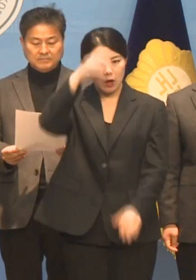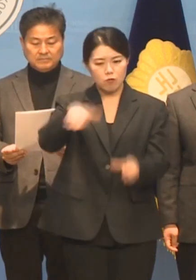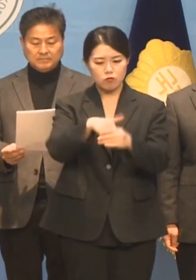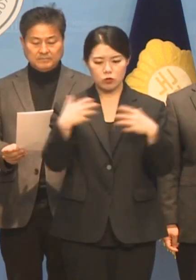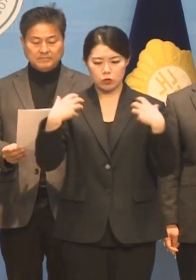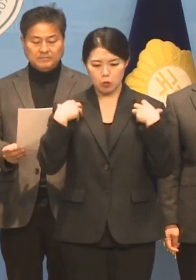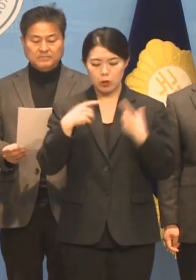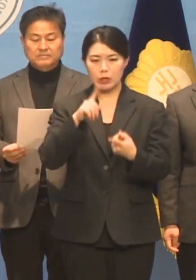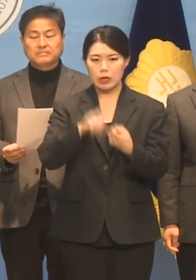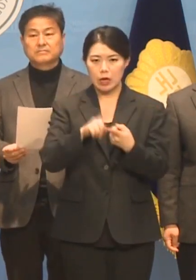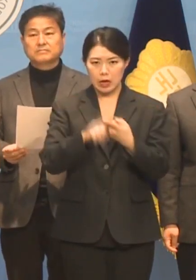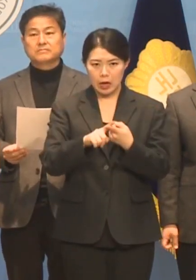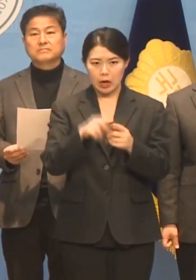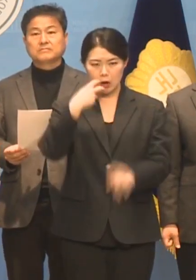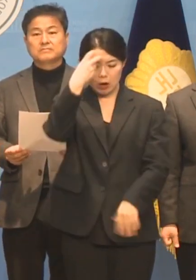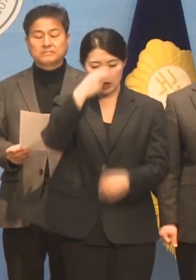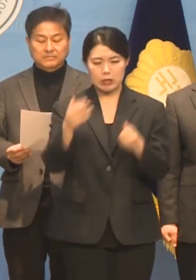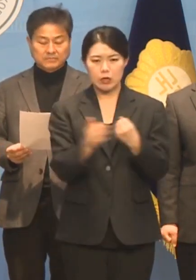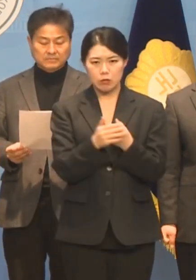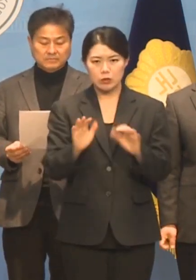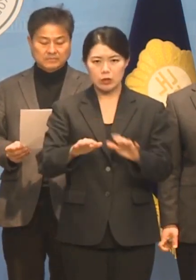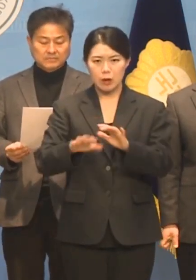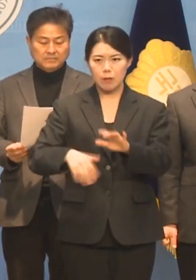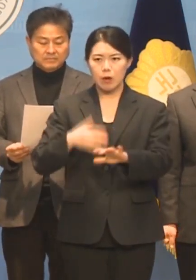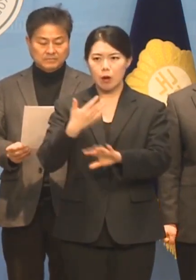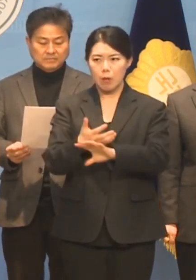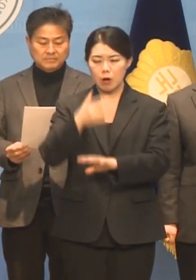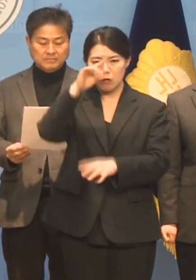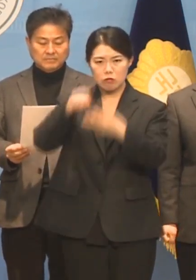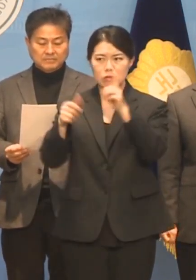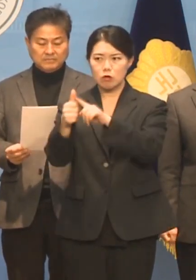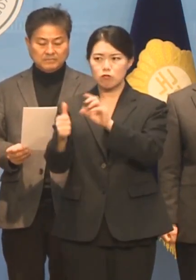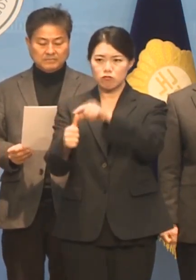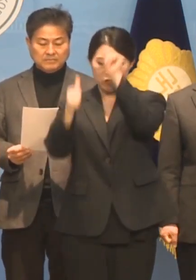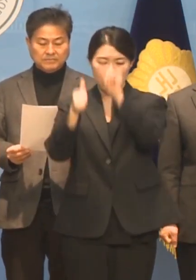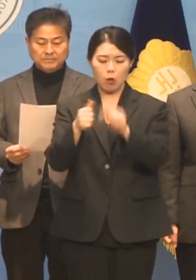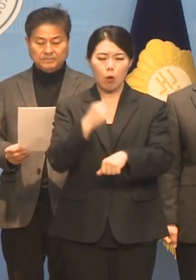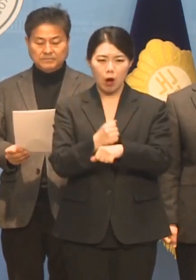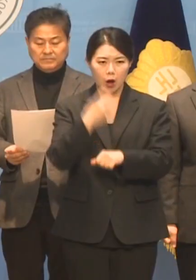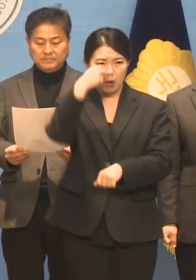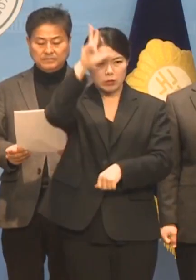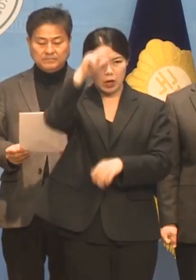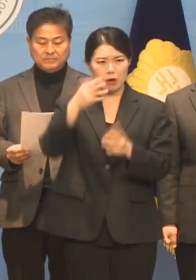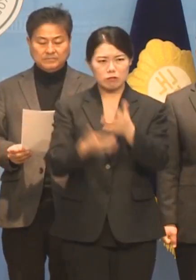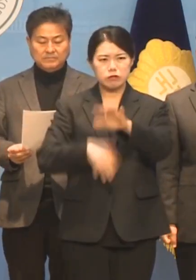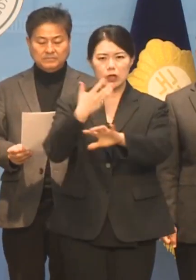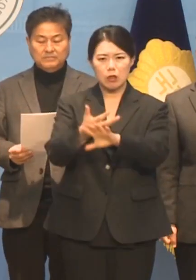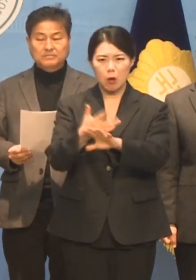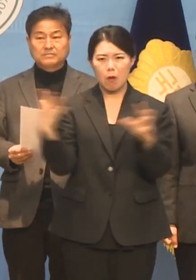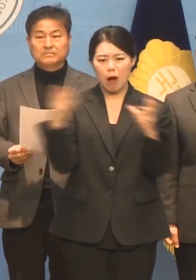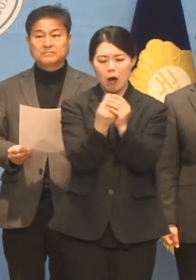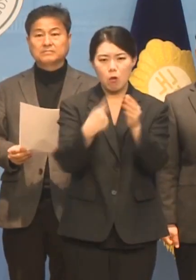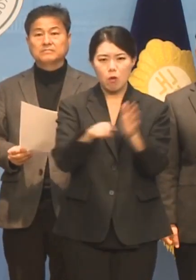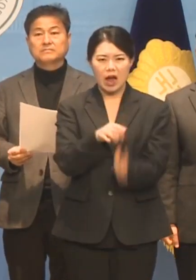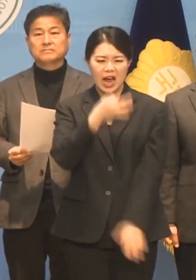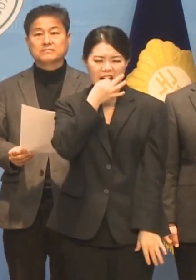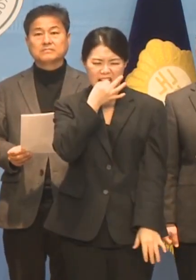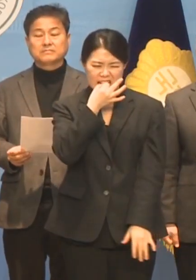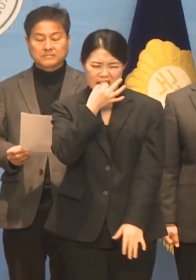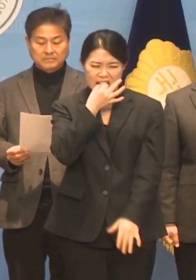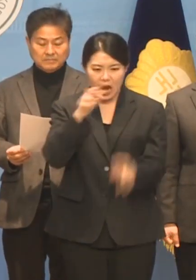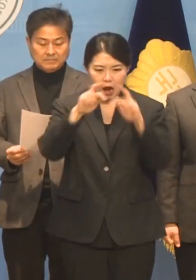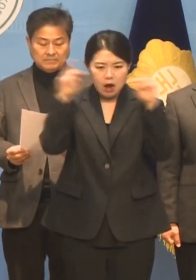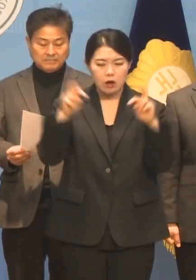대한 수사로 파면 위기의 내란 수계 윤석열을 구하고 검찰 쿠데타를 완성을 하는 추악한 욕망을